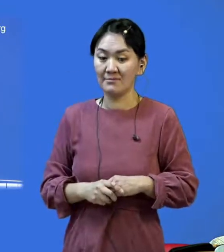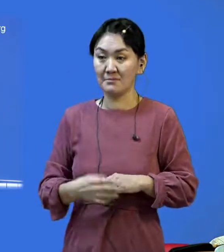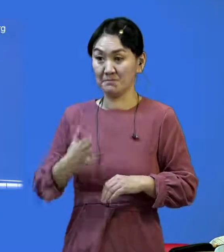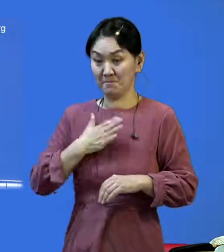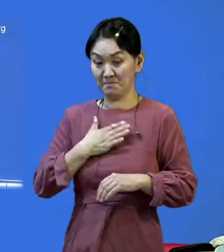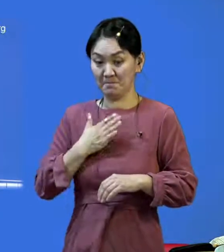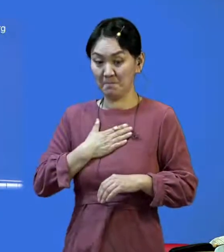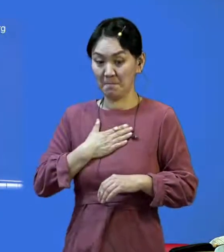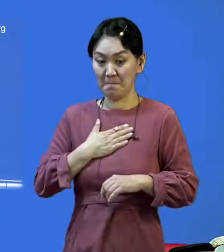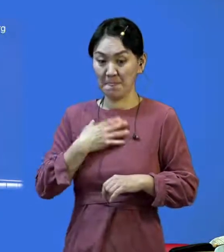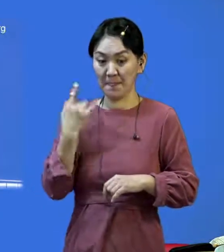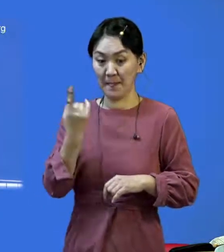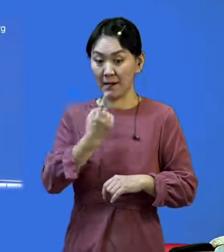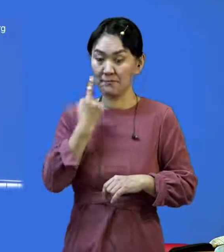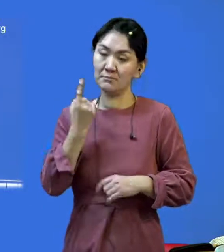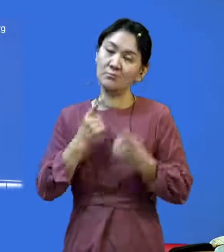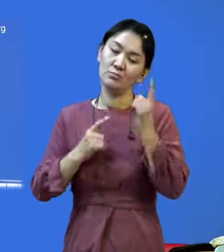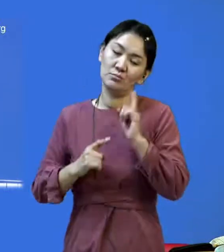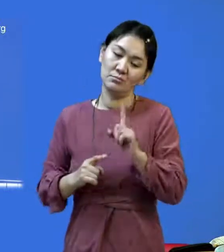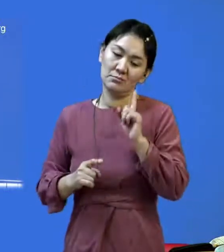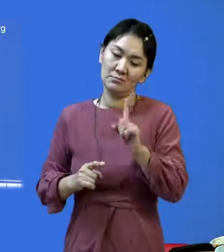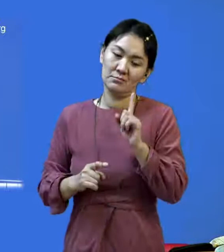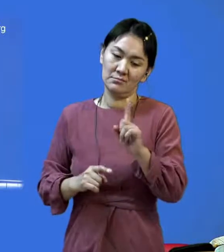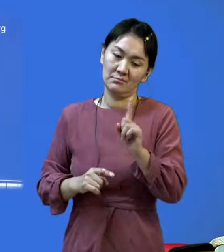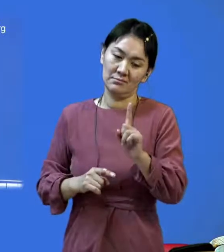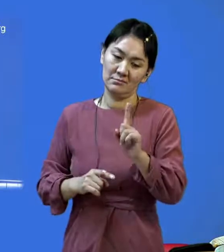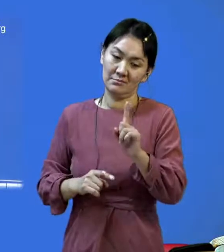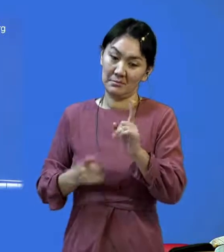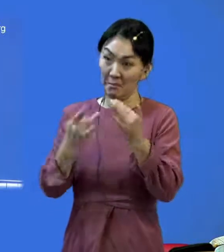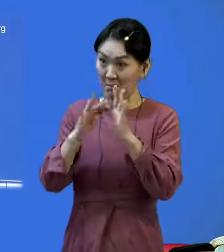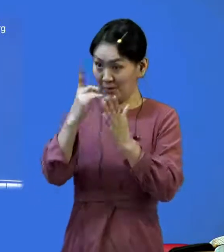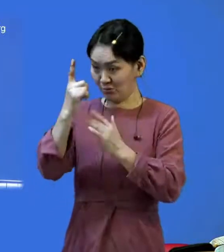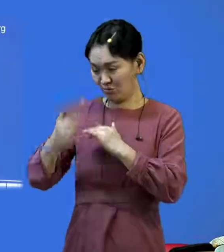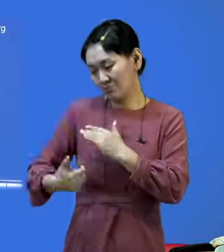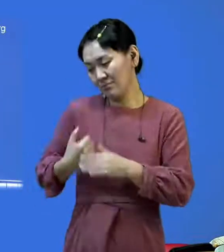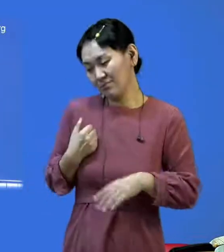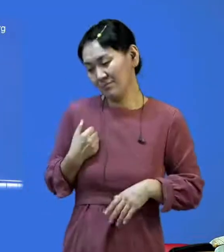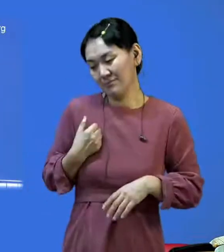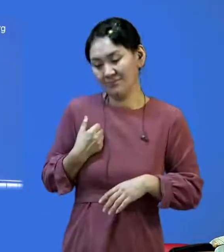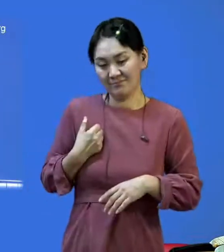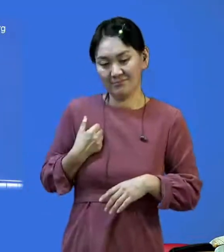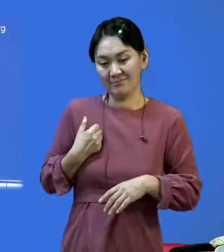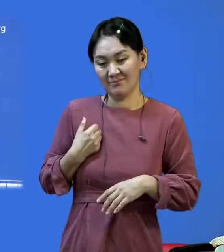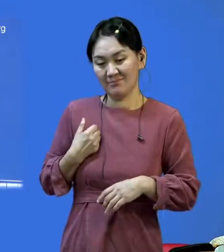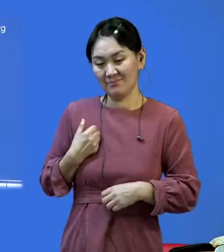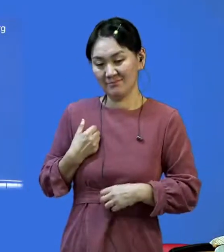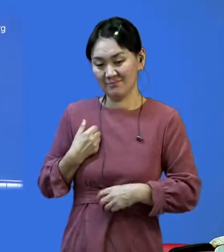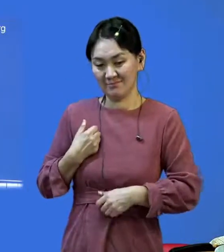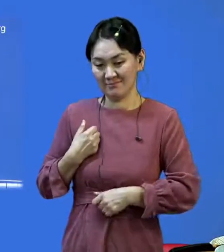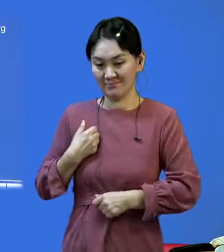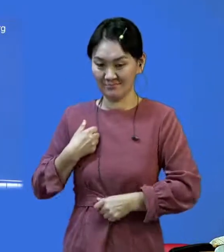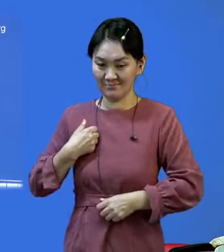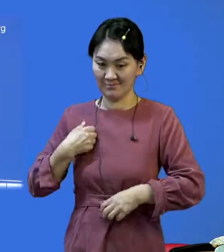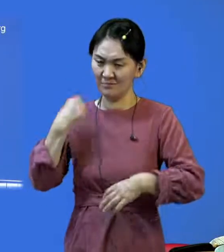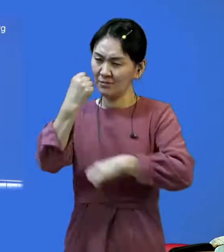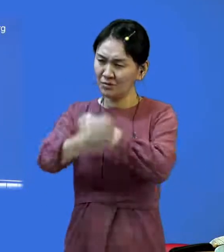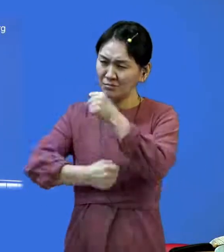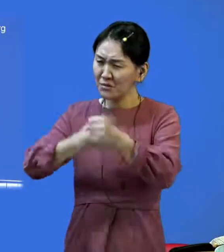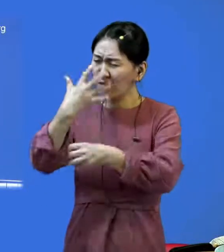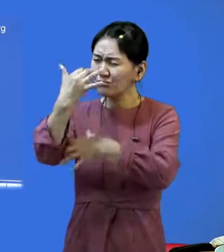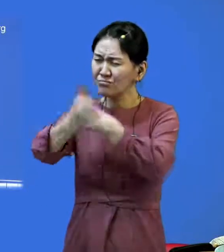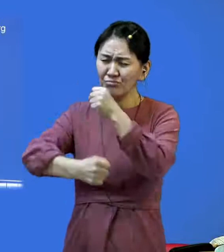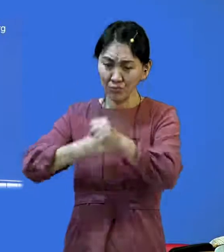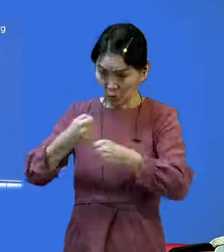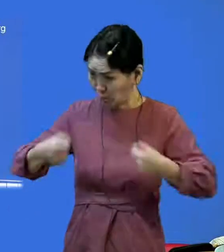ганцаараа яунга Библ гэдэг ганц ном барьцаад л тиймээ хэдэн жилийн дурш тиймээ